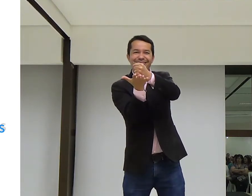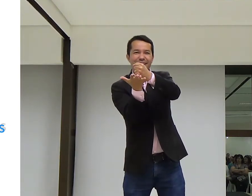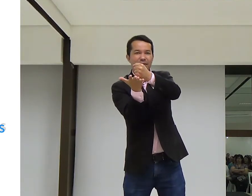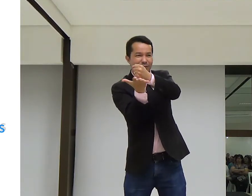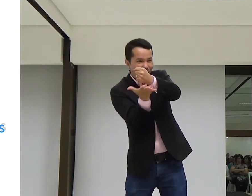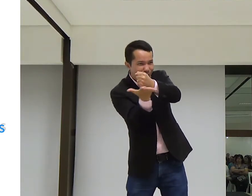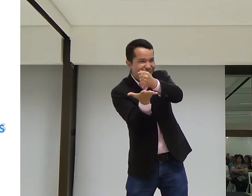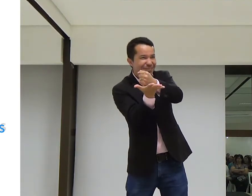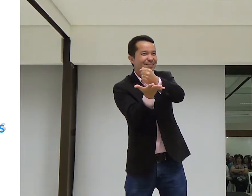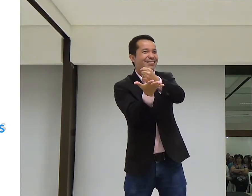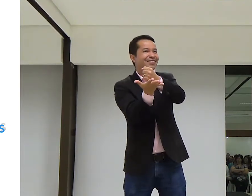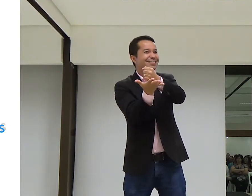a base.